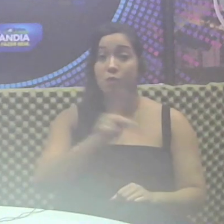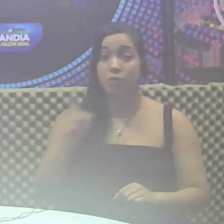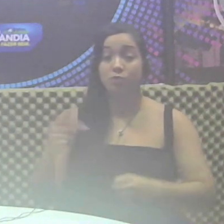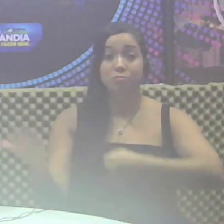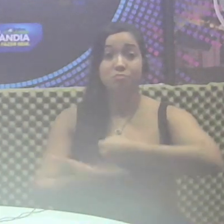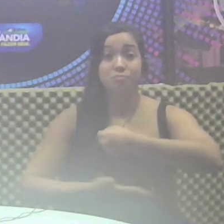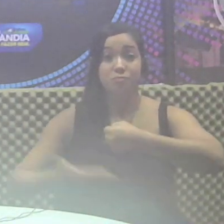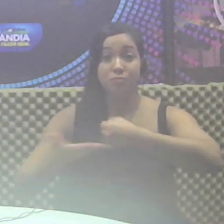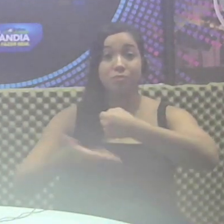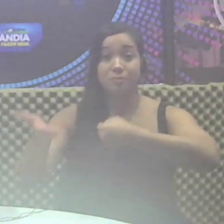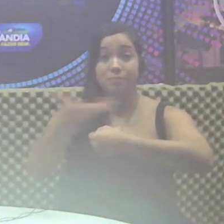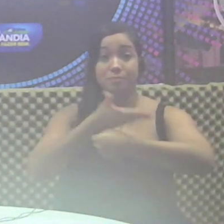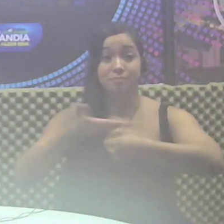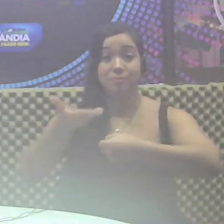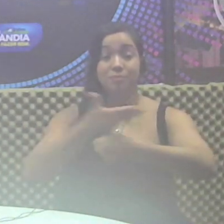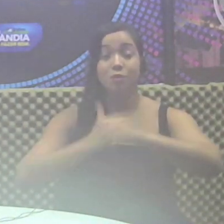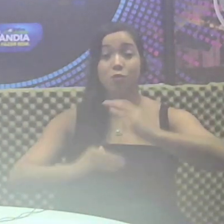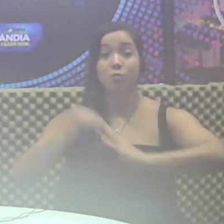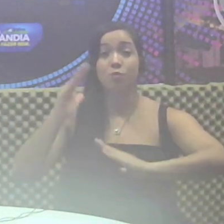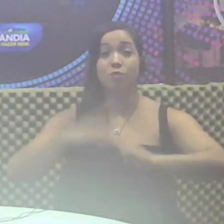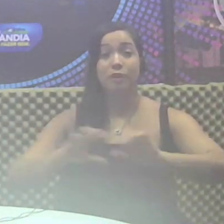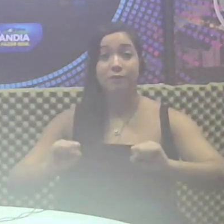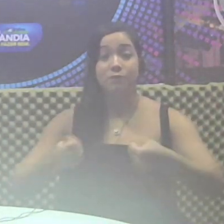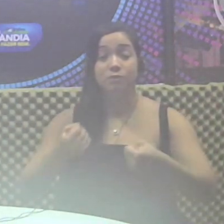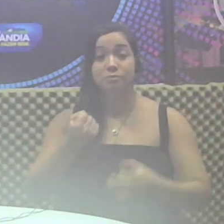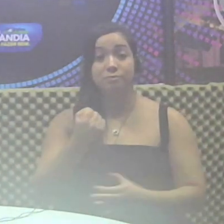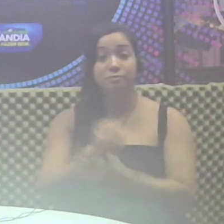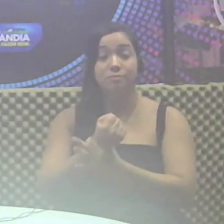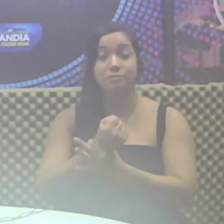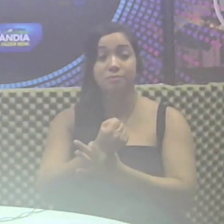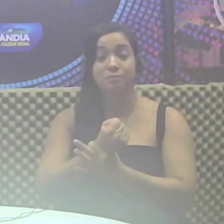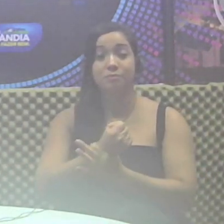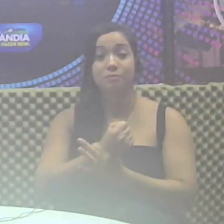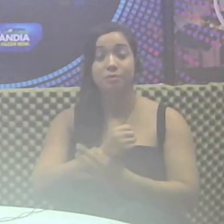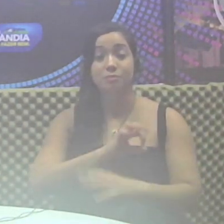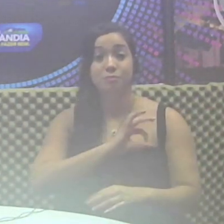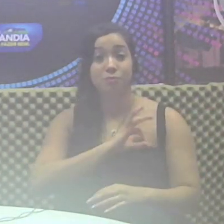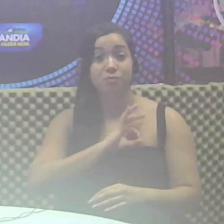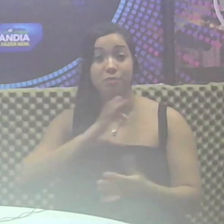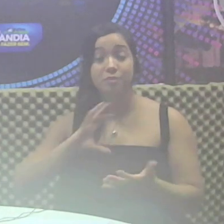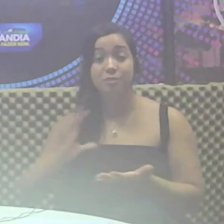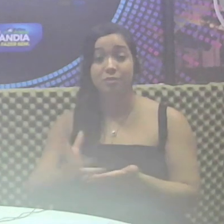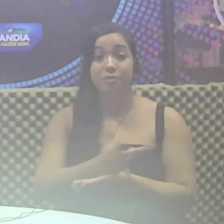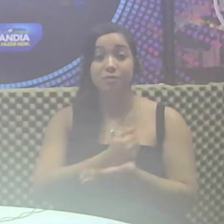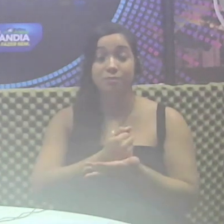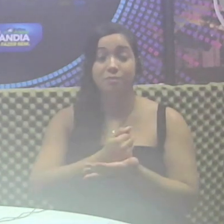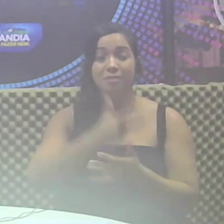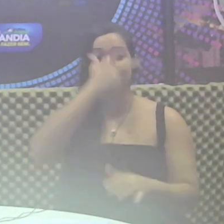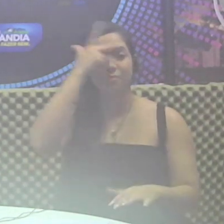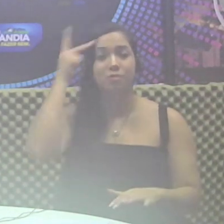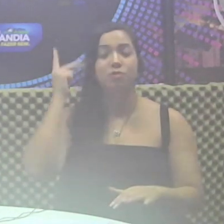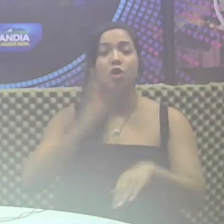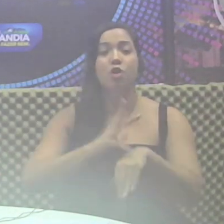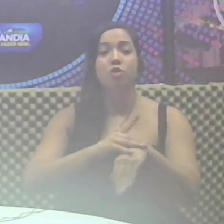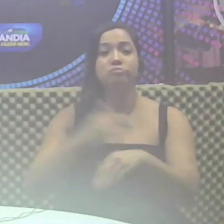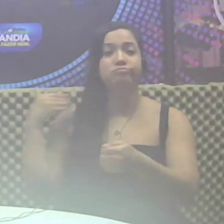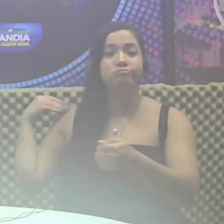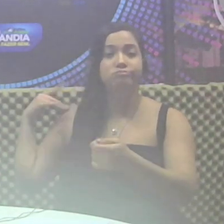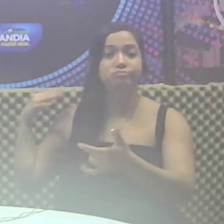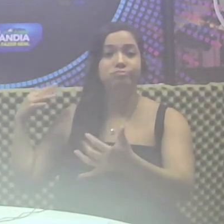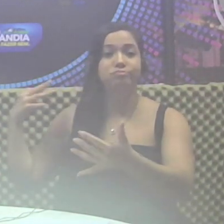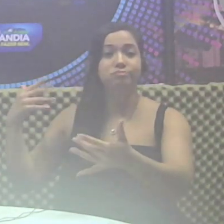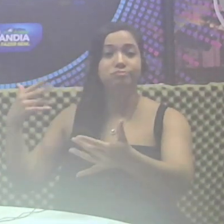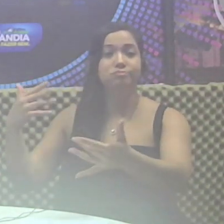básico e superior, profissionais das Forças Armadas e das Forças de Segurança e Salvamento, pessoas com doenças crônicas e